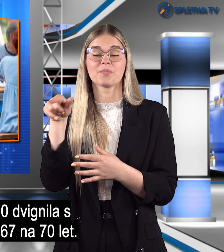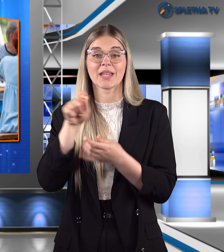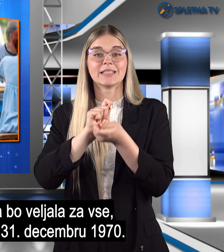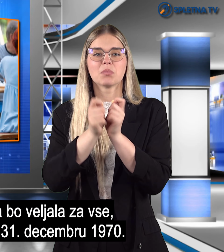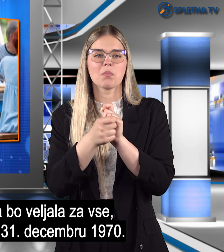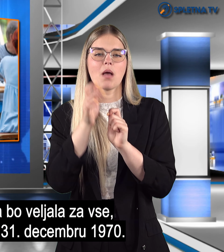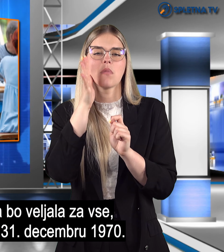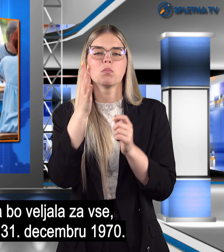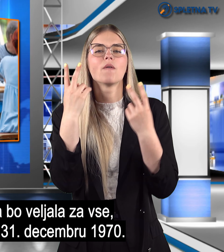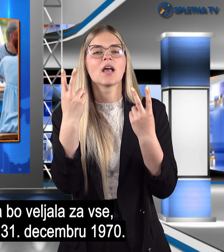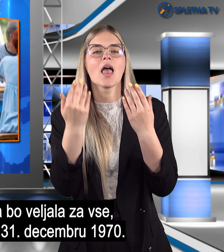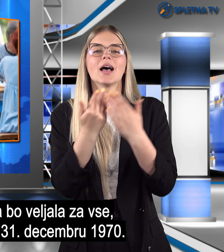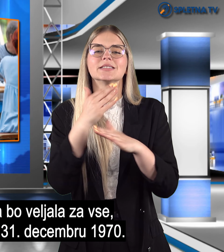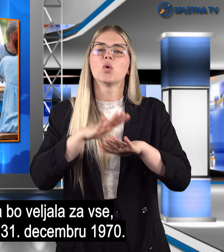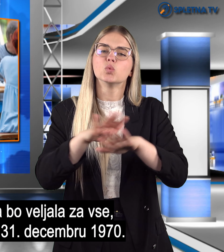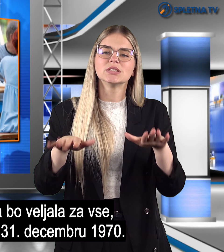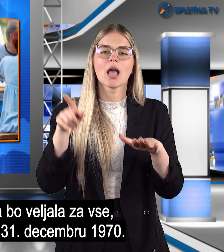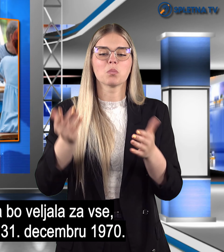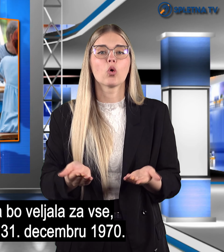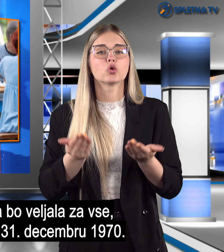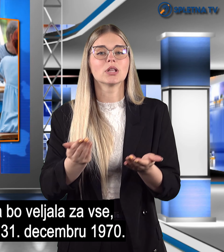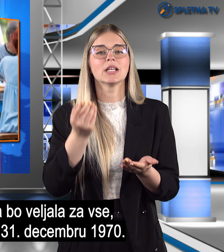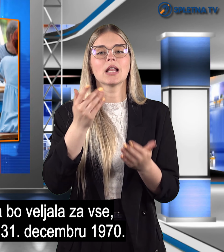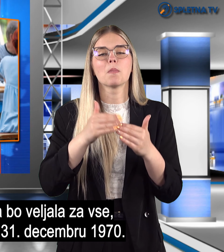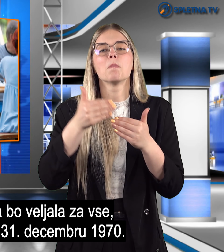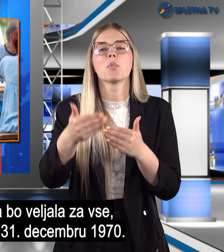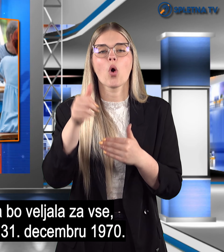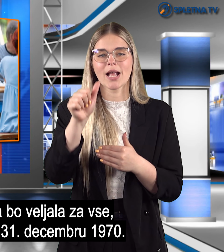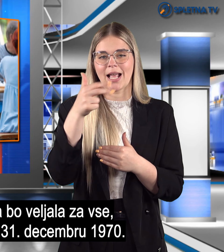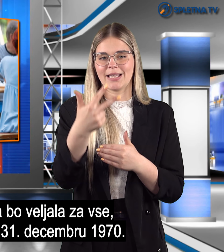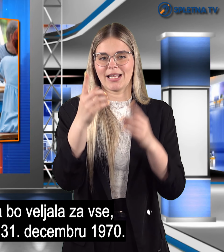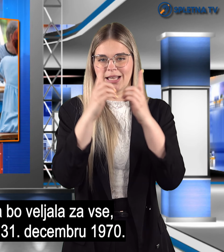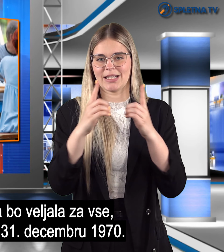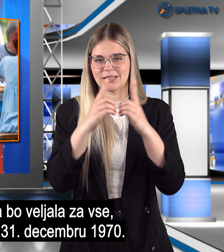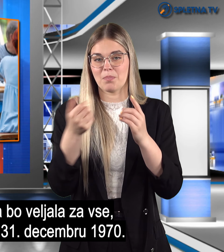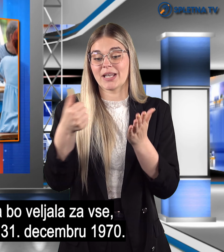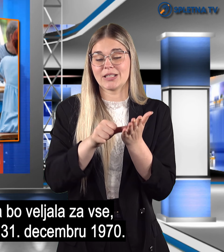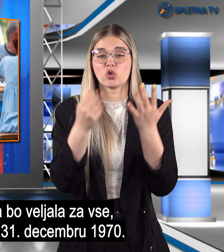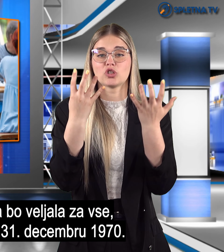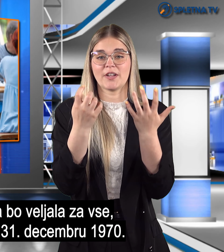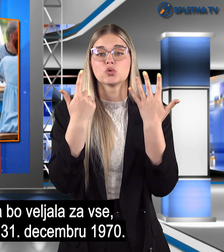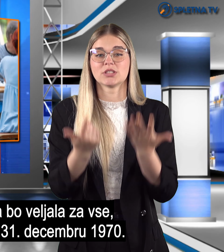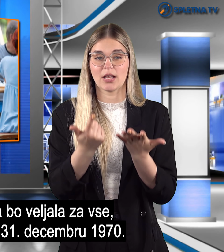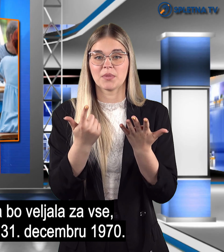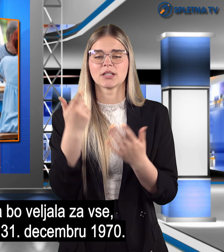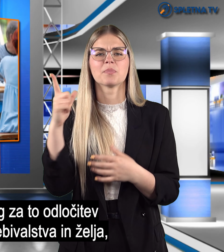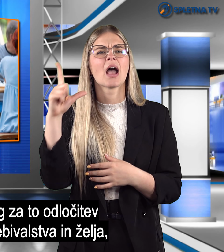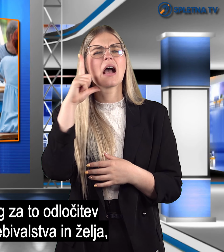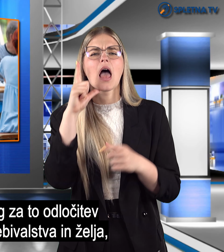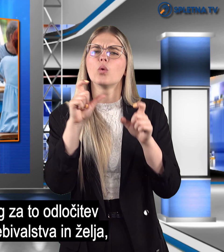let. Ta sprememba bo veljala za vse, ki so se rodili po 31. decembru 1970.